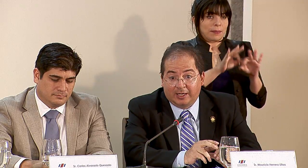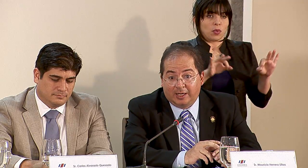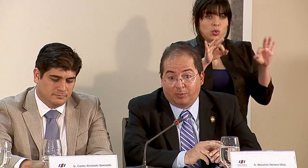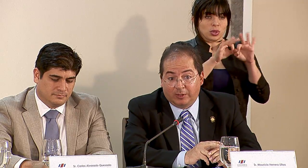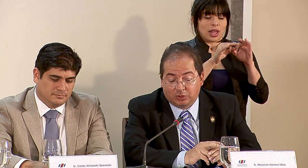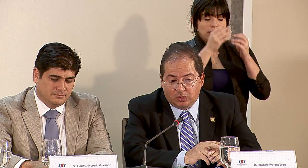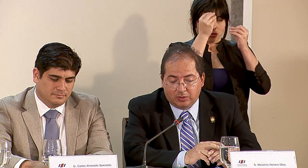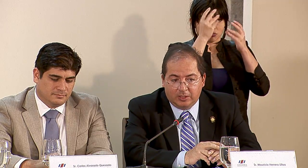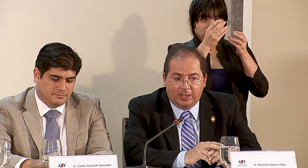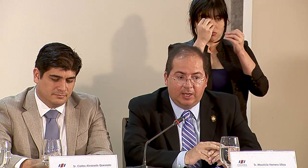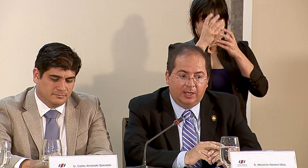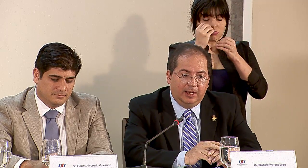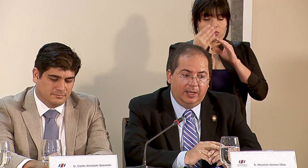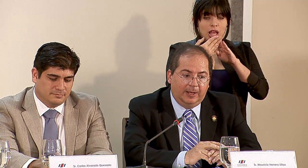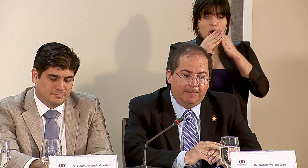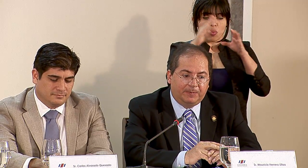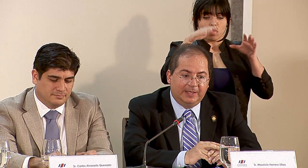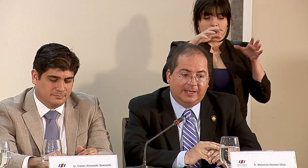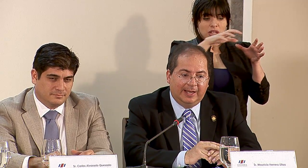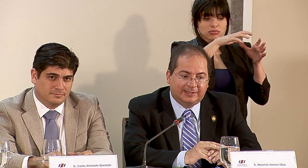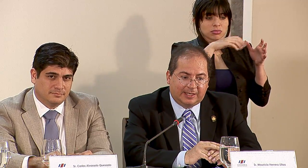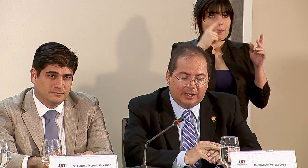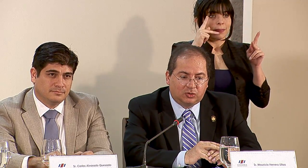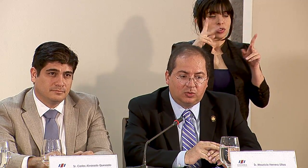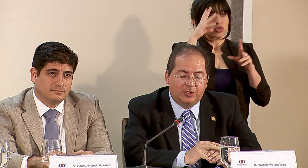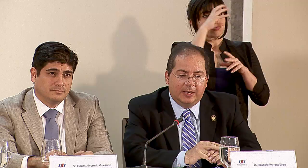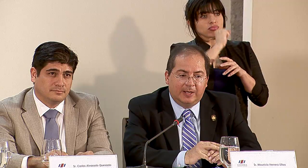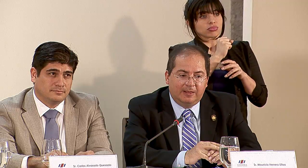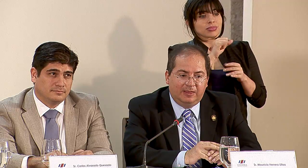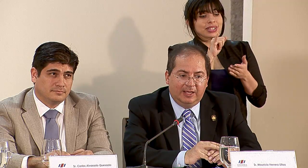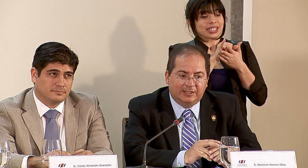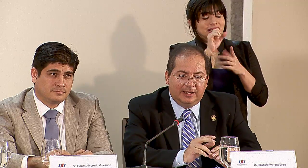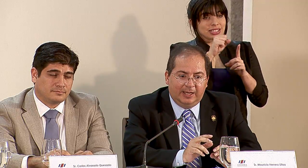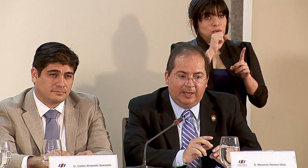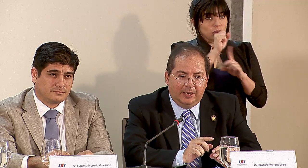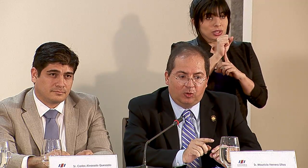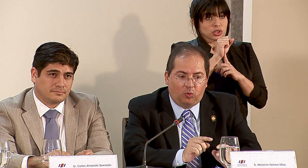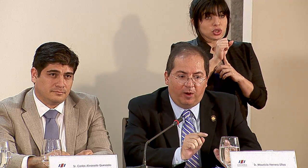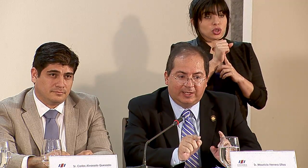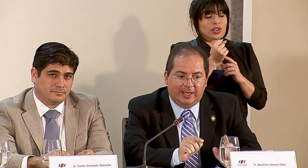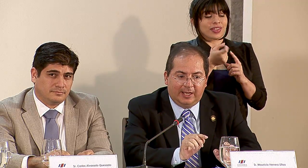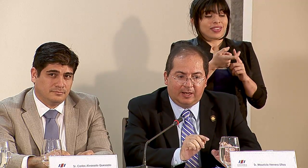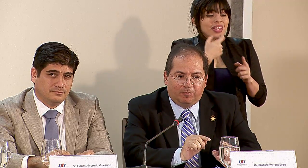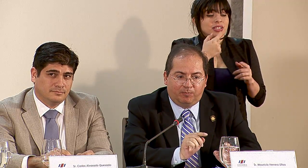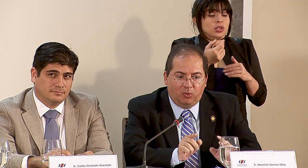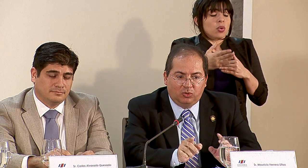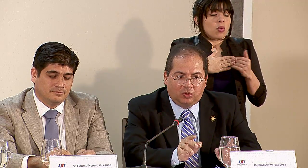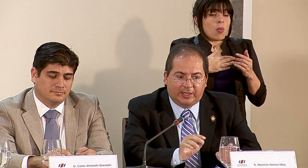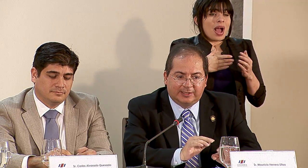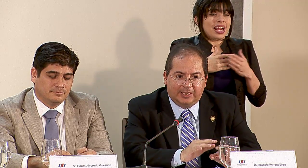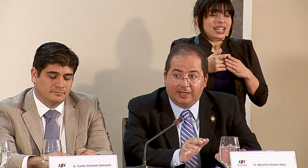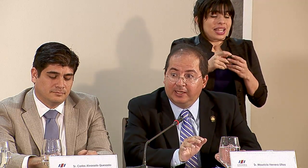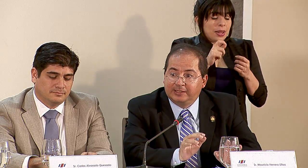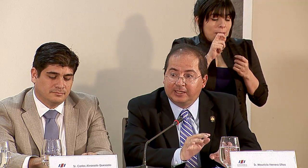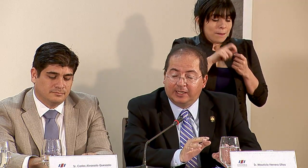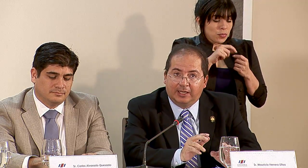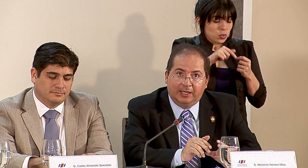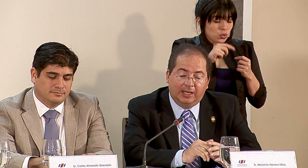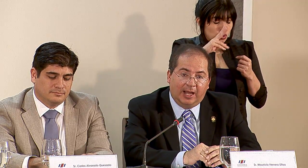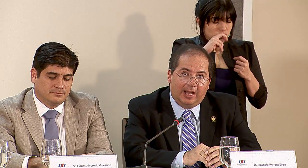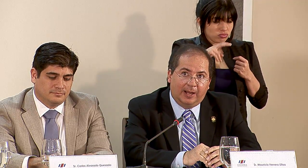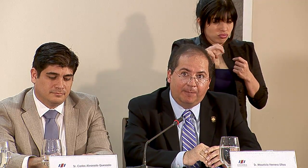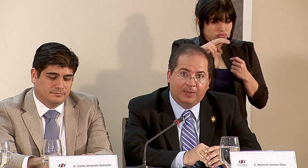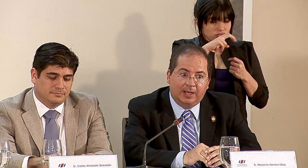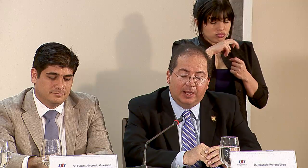comunicarle a la población y que en este caso caso desde cualquier punto que se analice